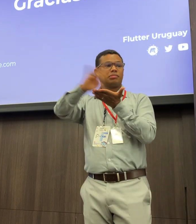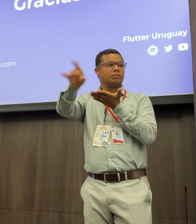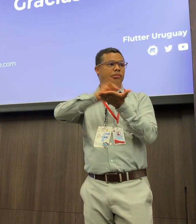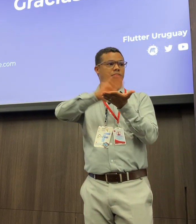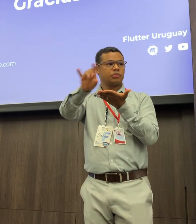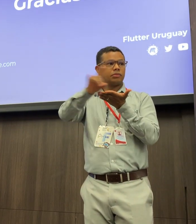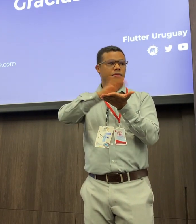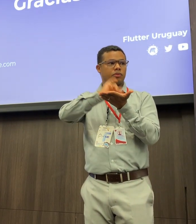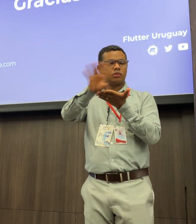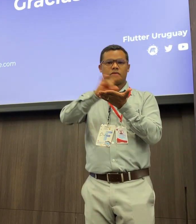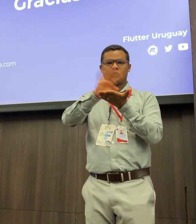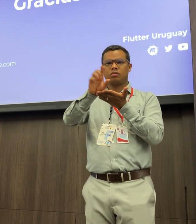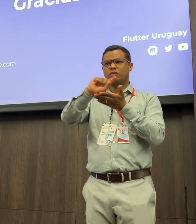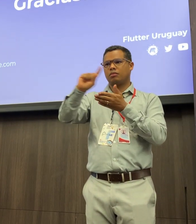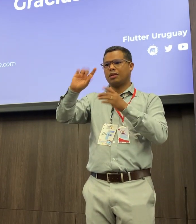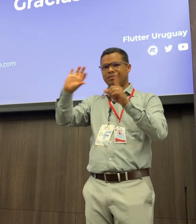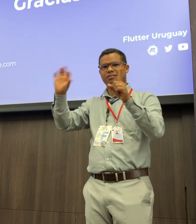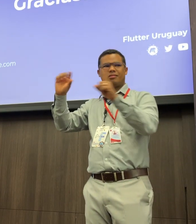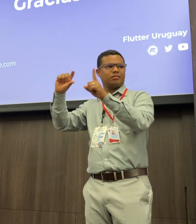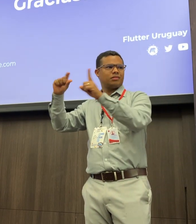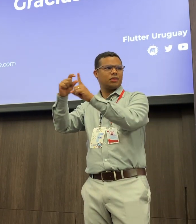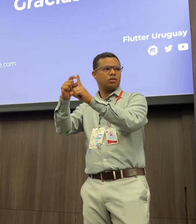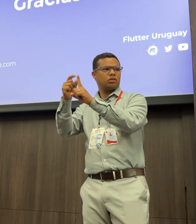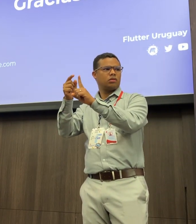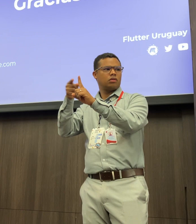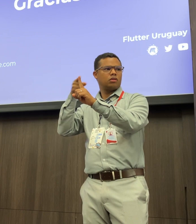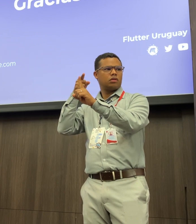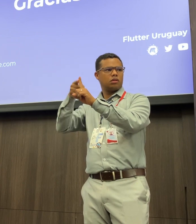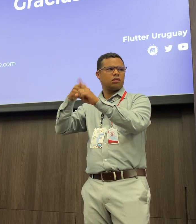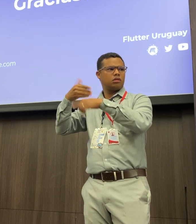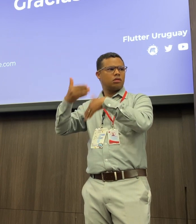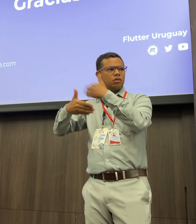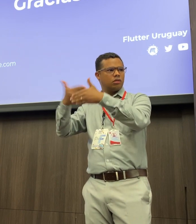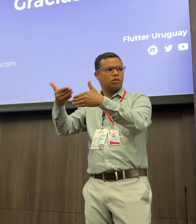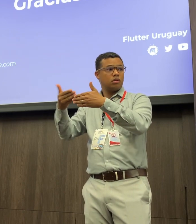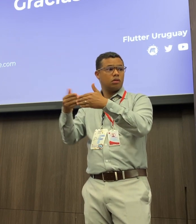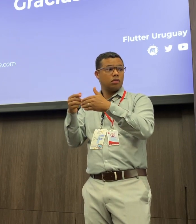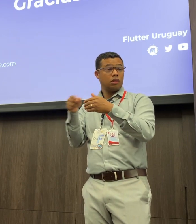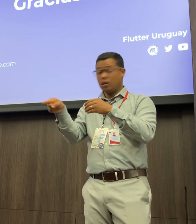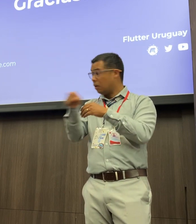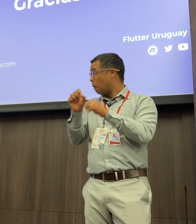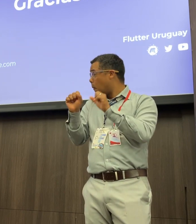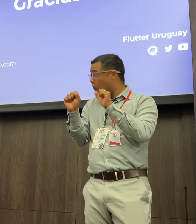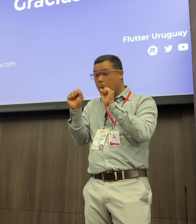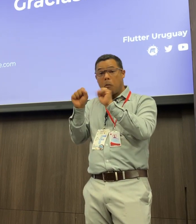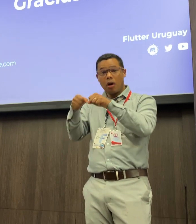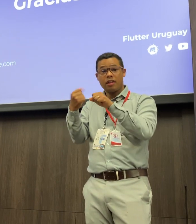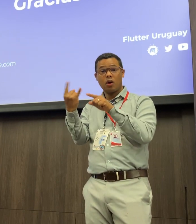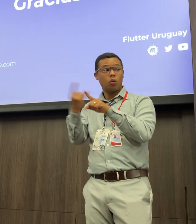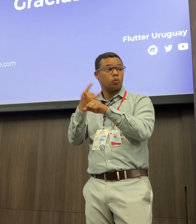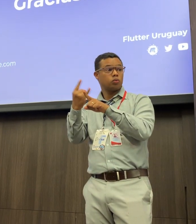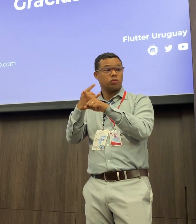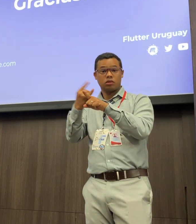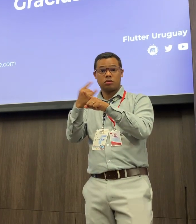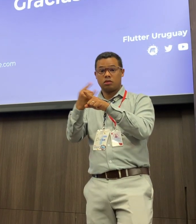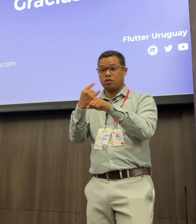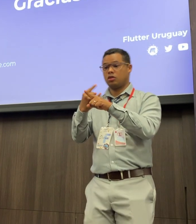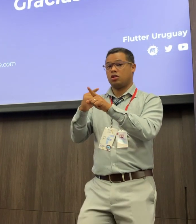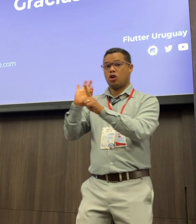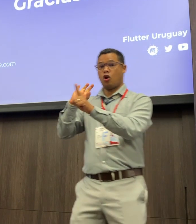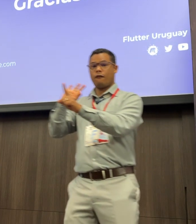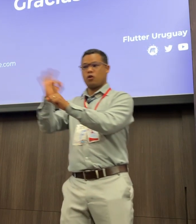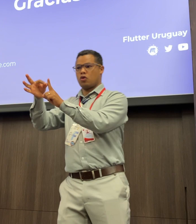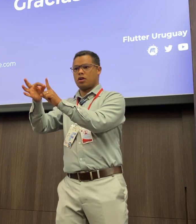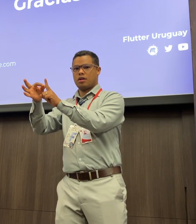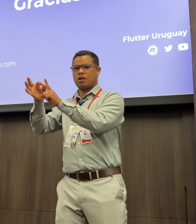dirigida al uso de los el protocolo buffer. Estos podrían usarse también para comunicarlos de código de Flutter a código